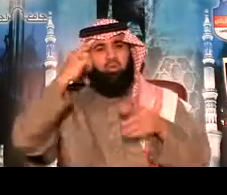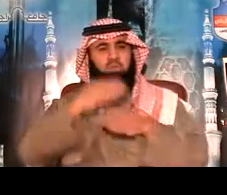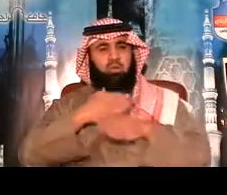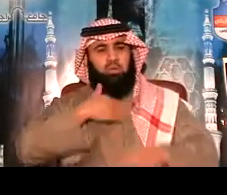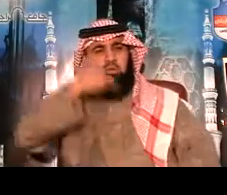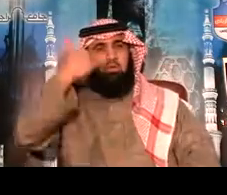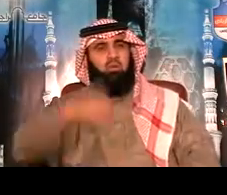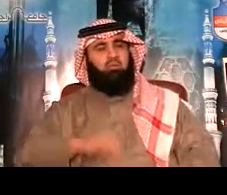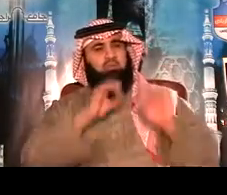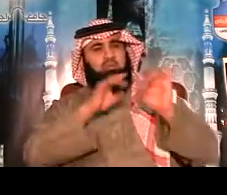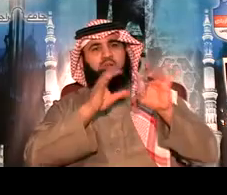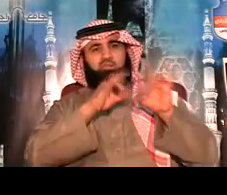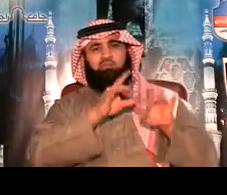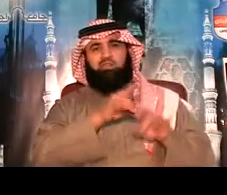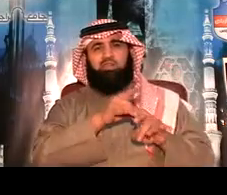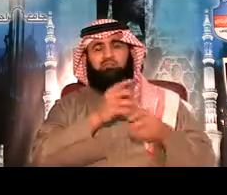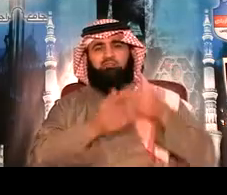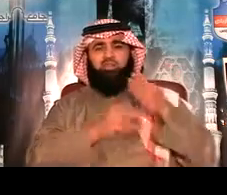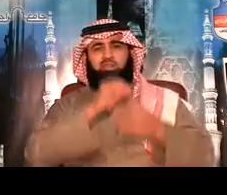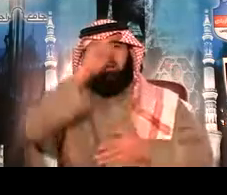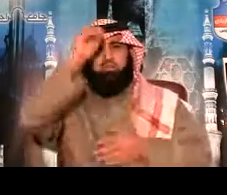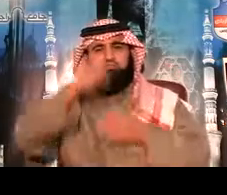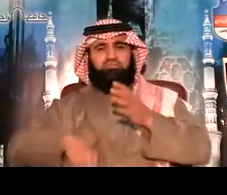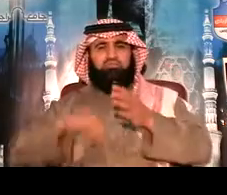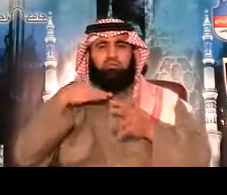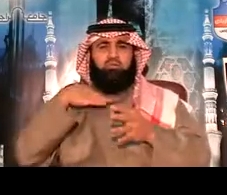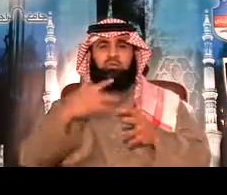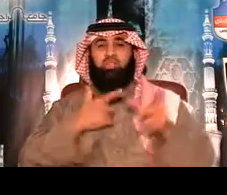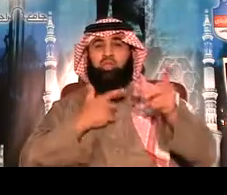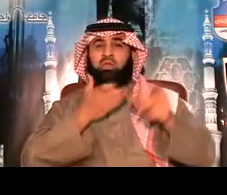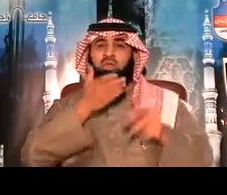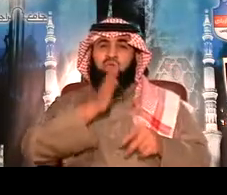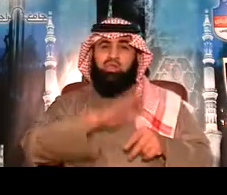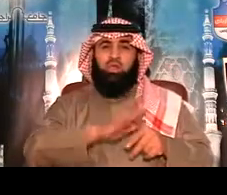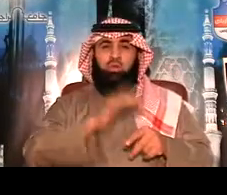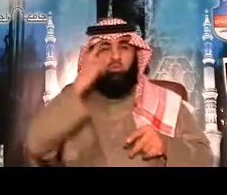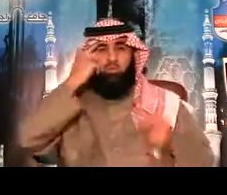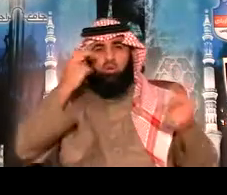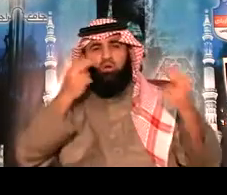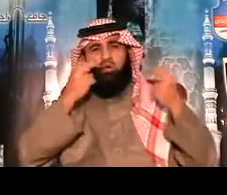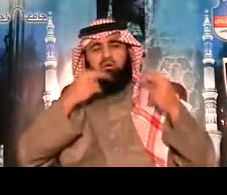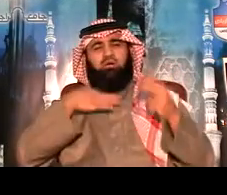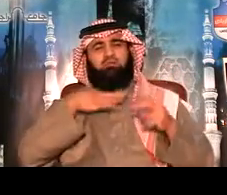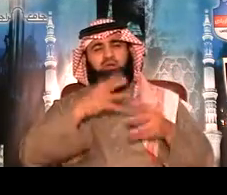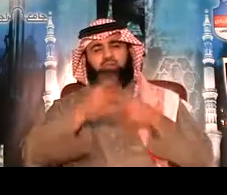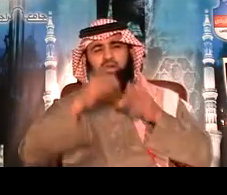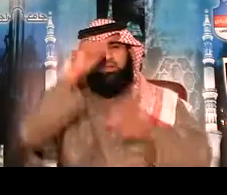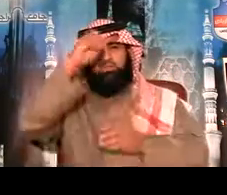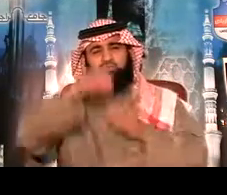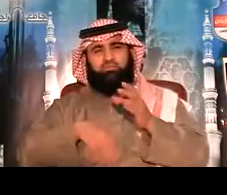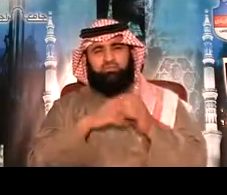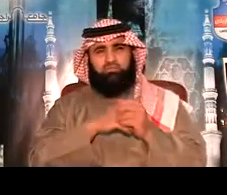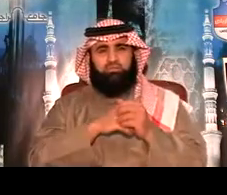فقد قيل. ثم أمر به فسحب على وجهه حتى ألقي في النار. ورجل تعلم